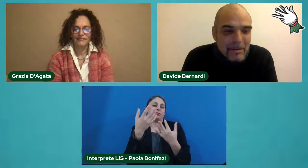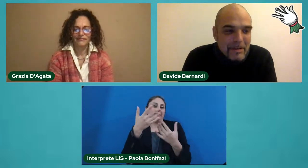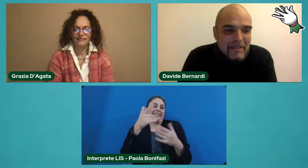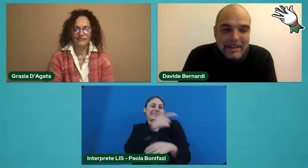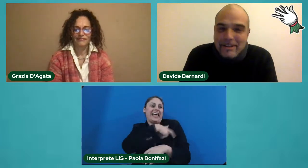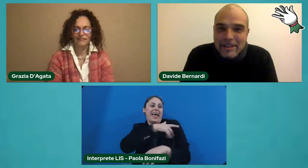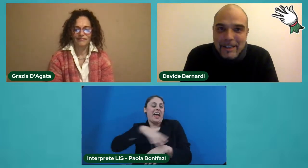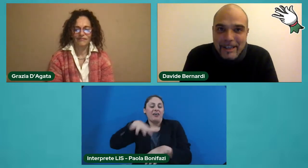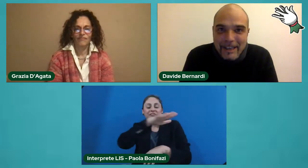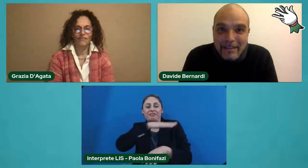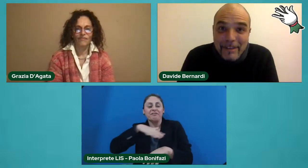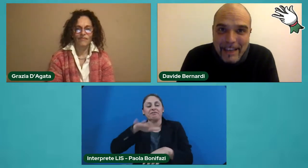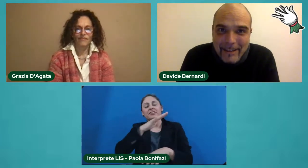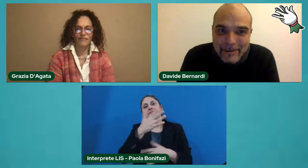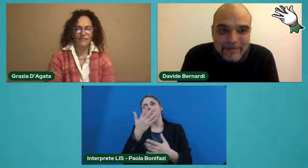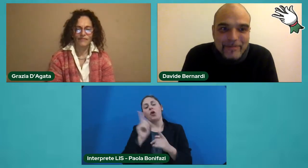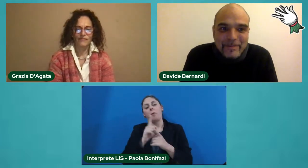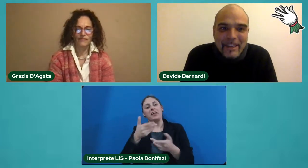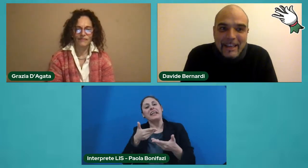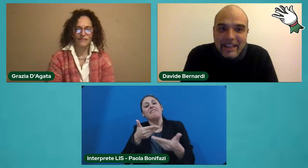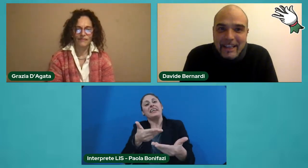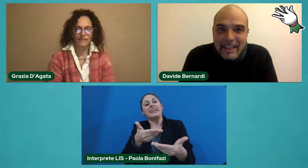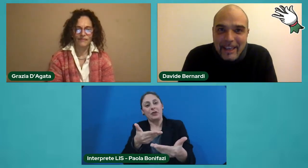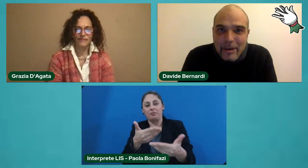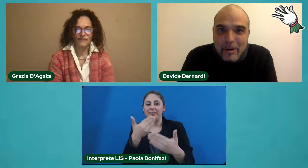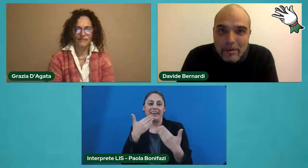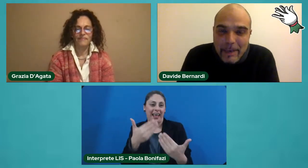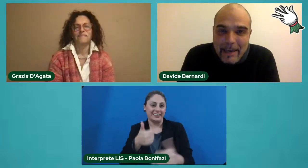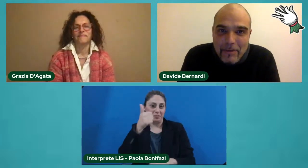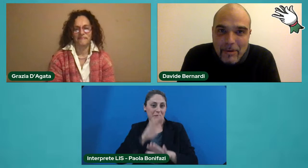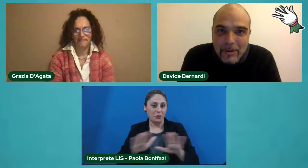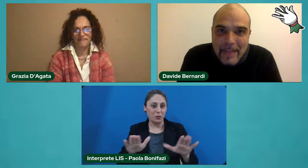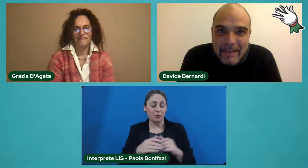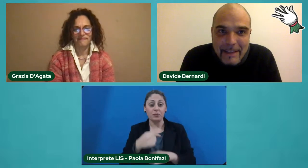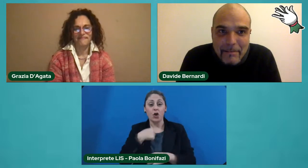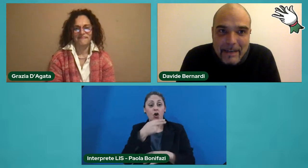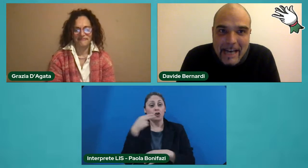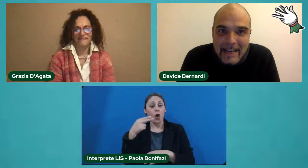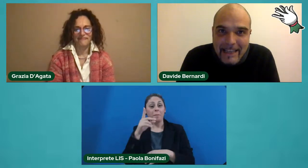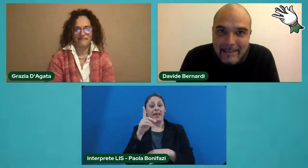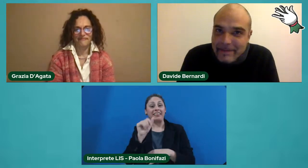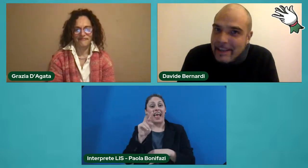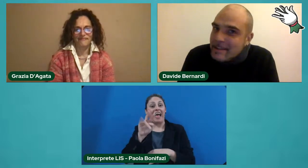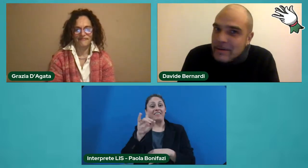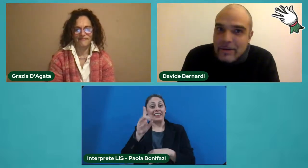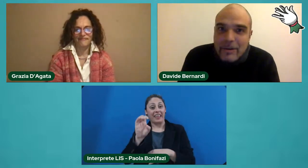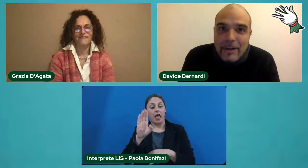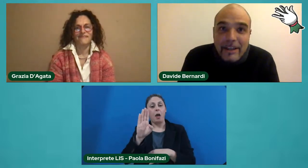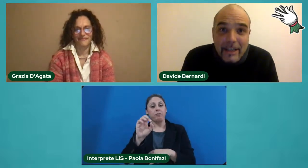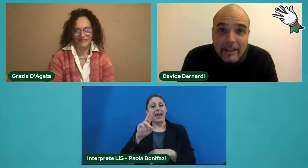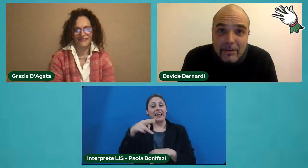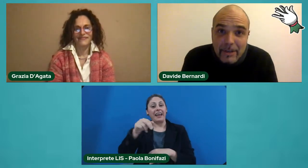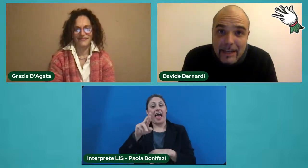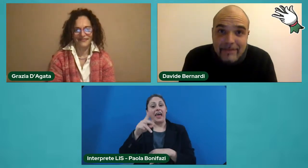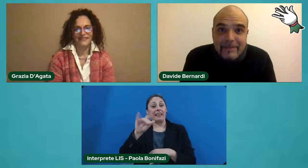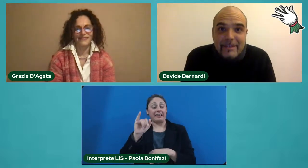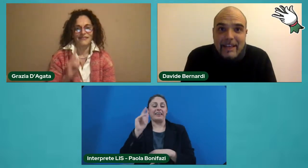per averci invitato. Io mi chiamo Davide Bernardi e sono il direttore